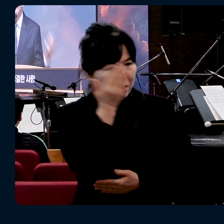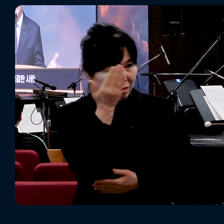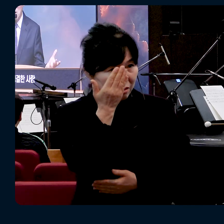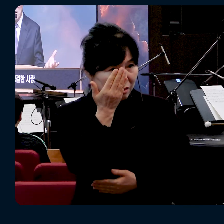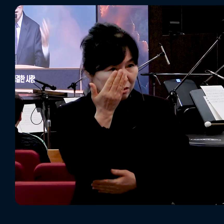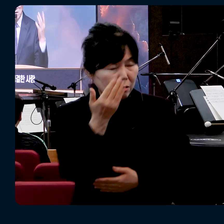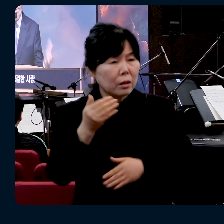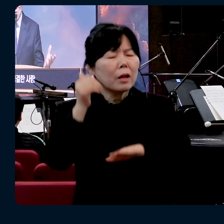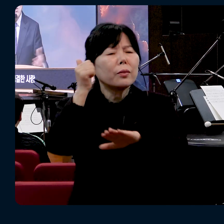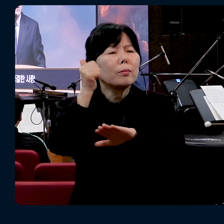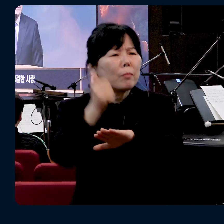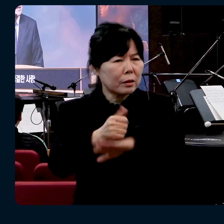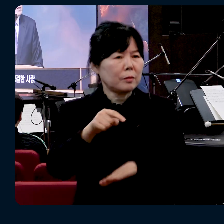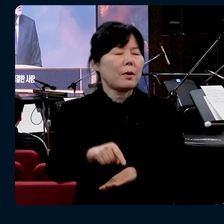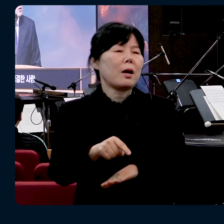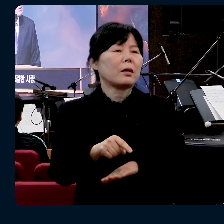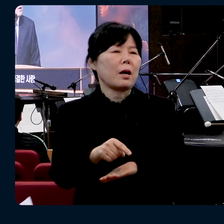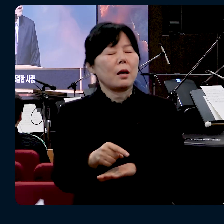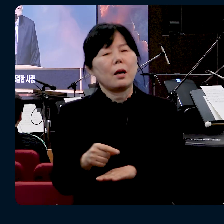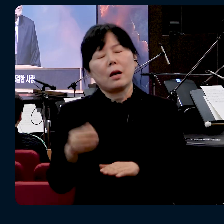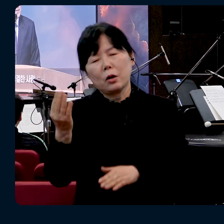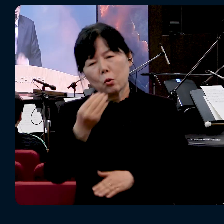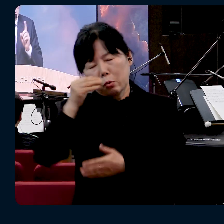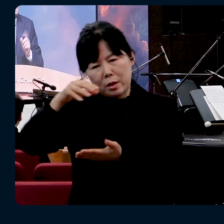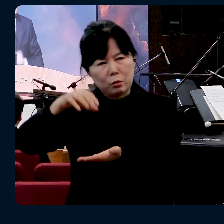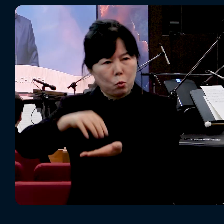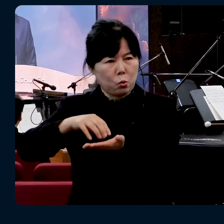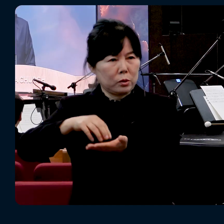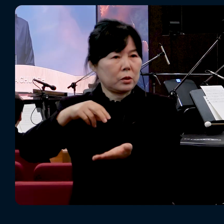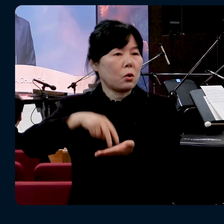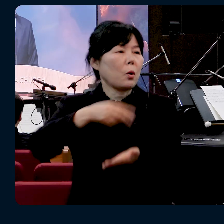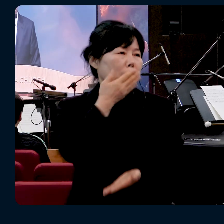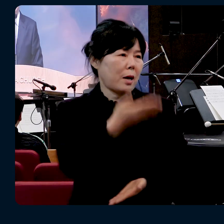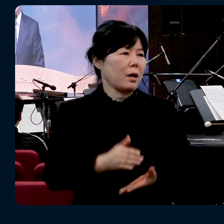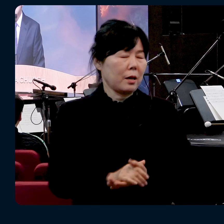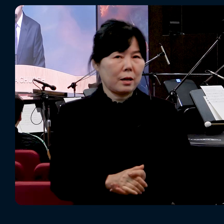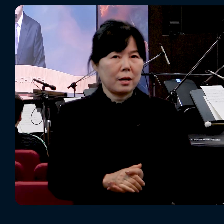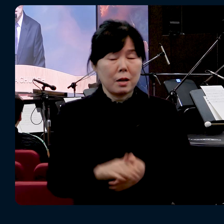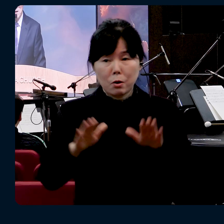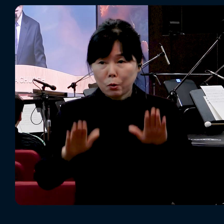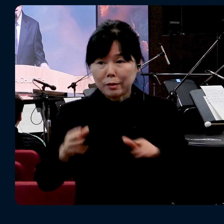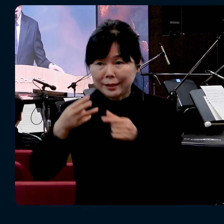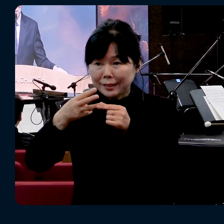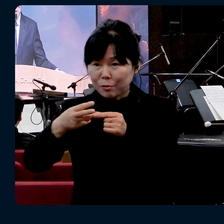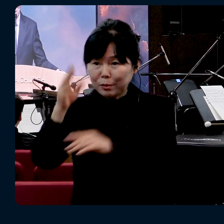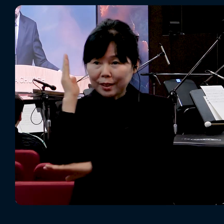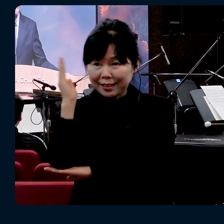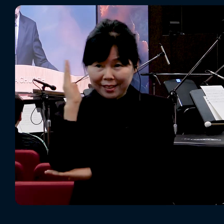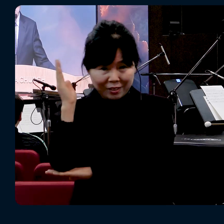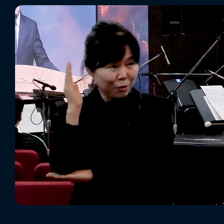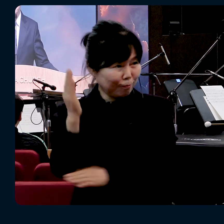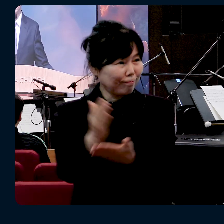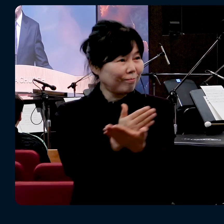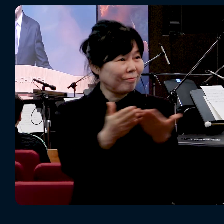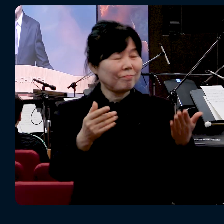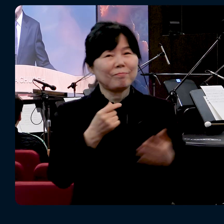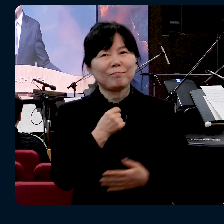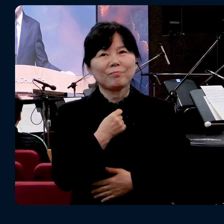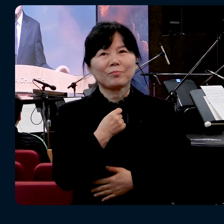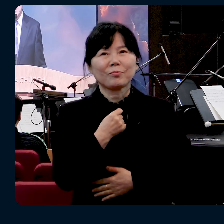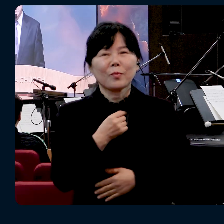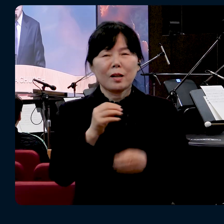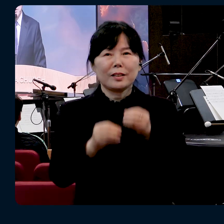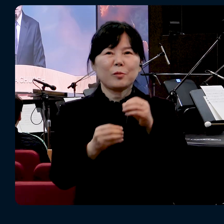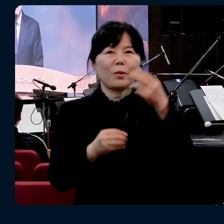수가 없다라고 말씀드렸습니다. 자, 이제 오늘은 그 세 번째를 함께 나누기 원합니다.